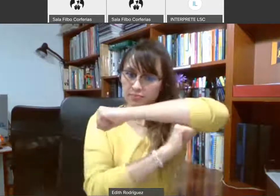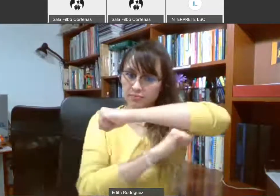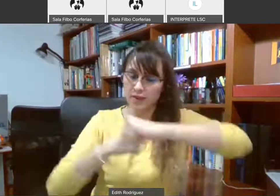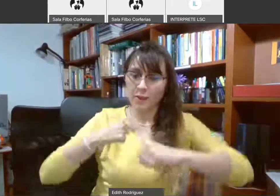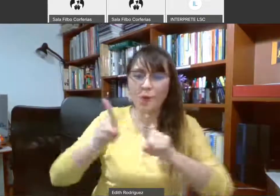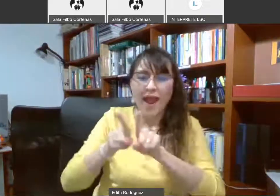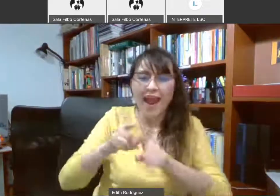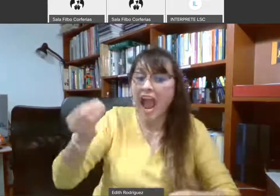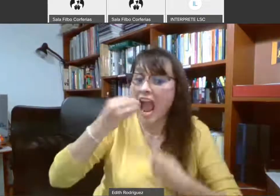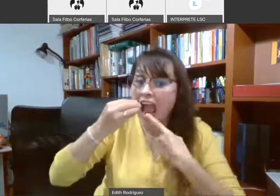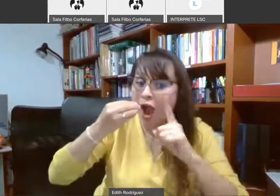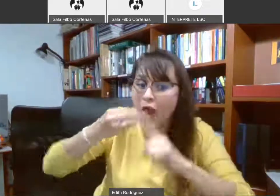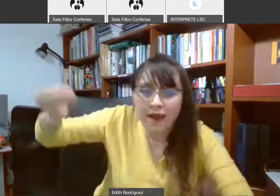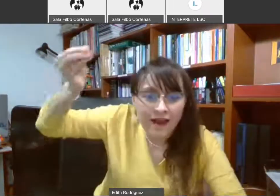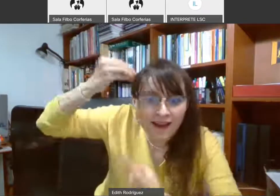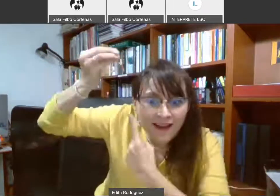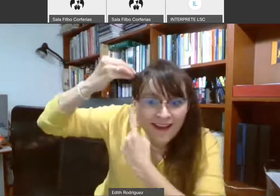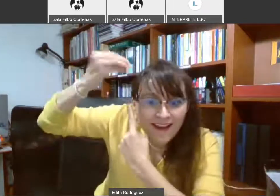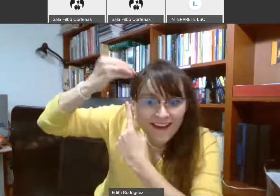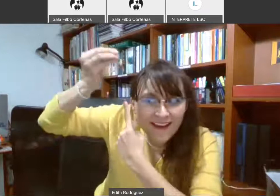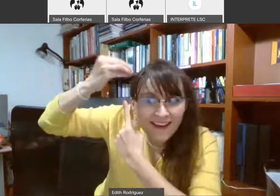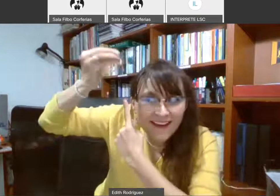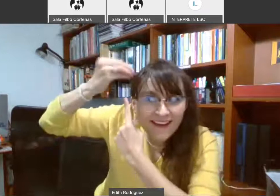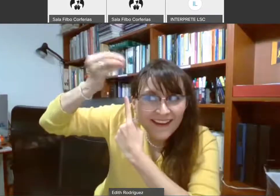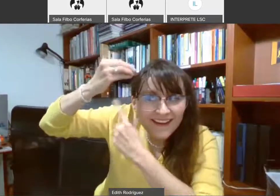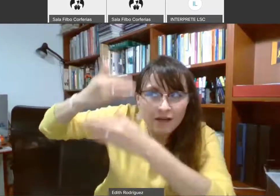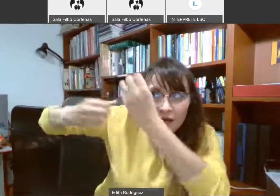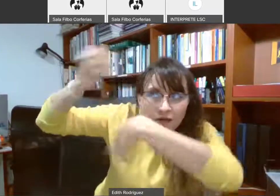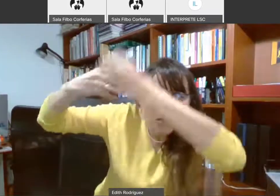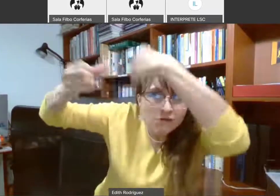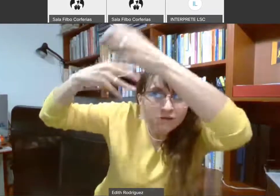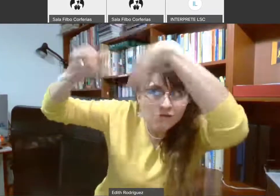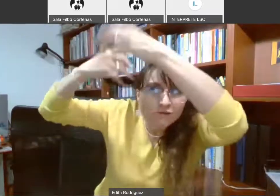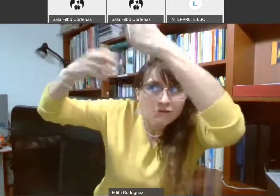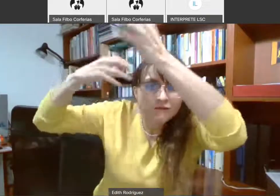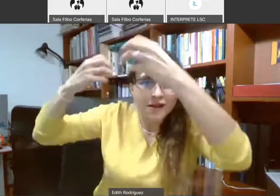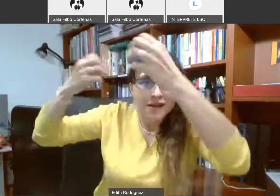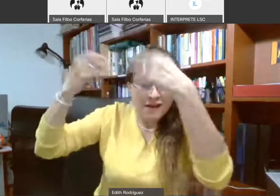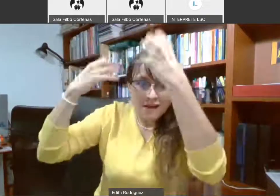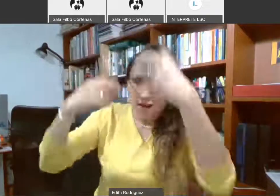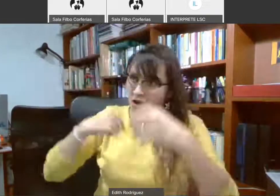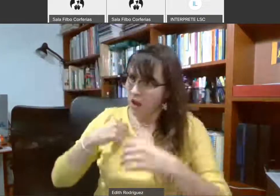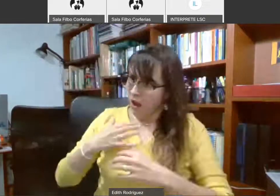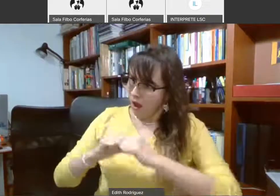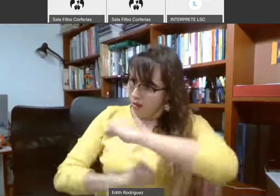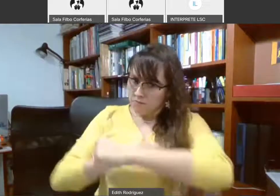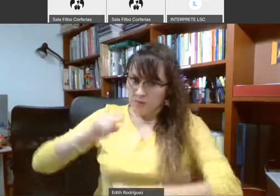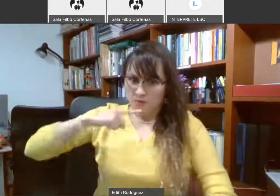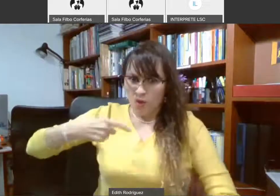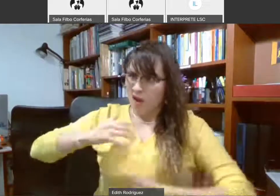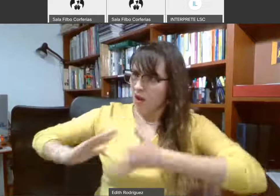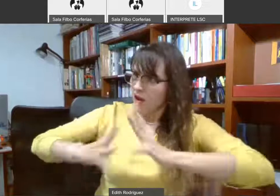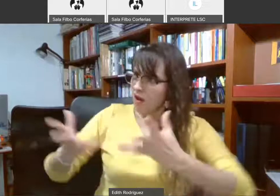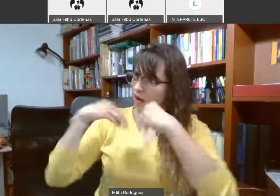les permite hacer una construcción social, tener unas bases, alimentar nuestro cerebro, poderlo